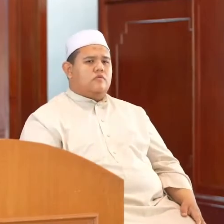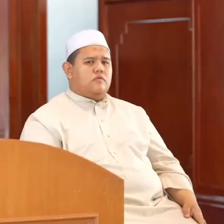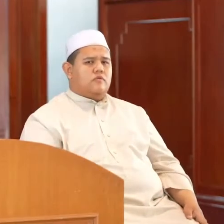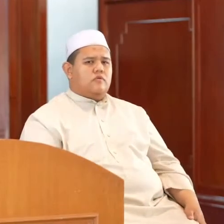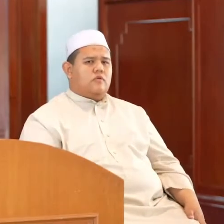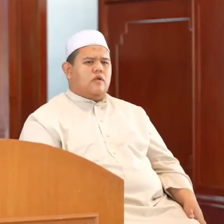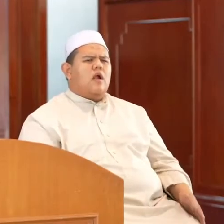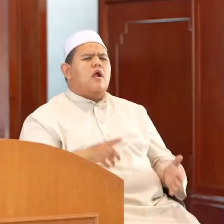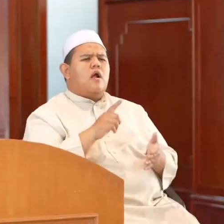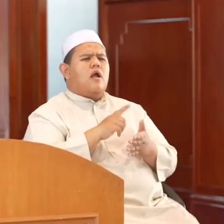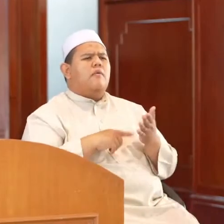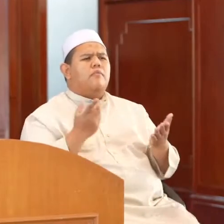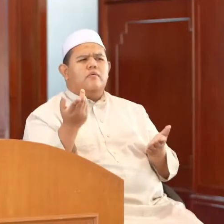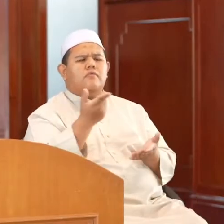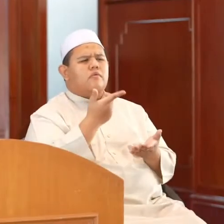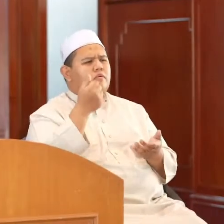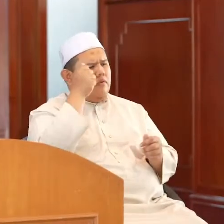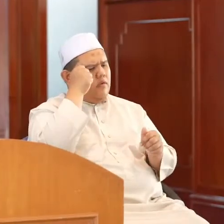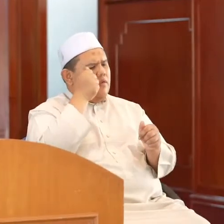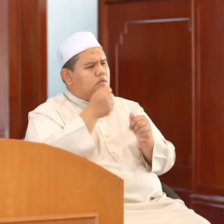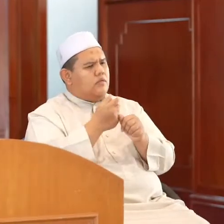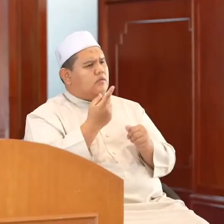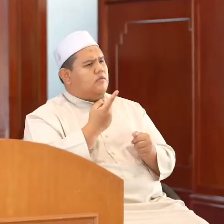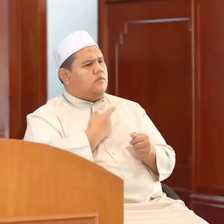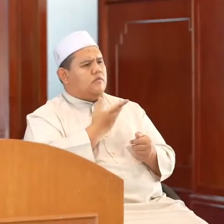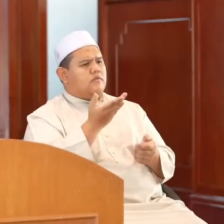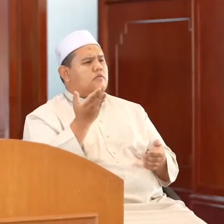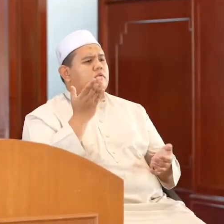Saudara-saudara apa saudara-saudara nak ingat?